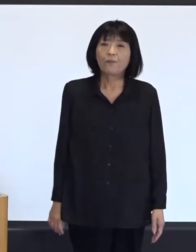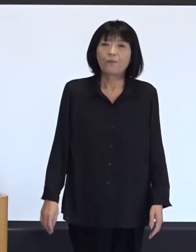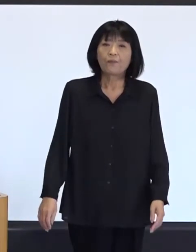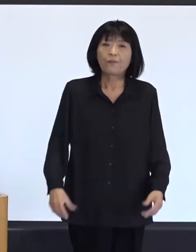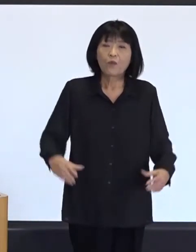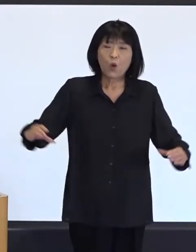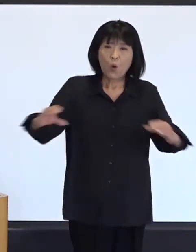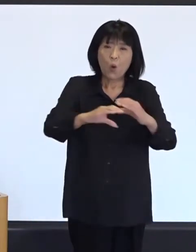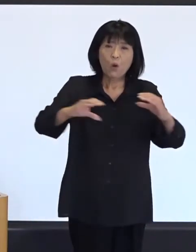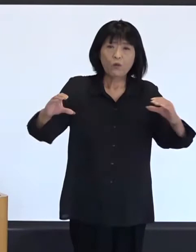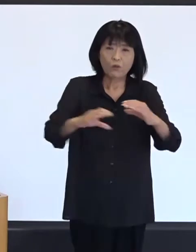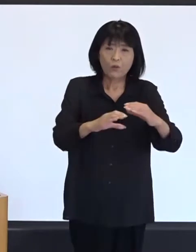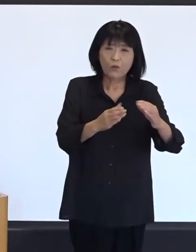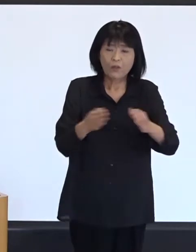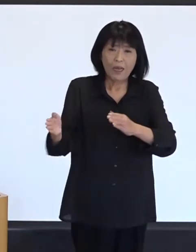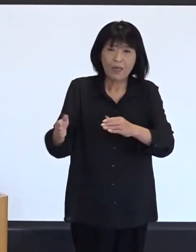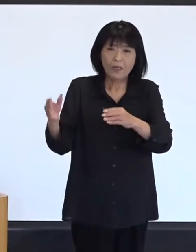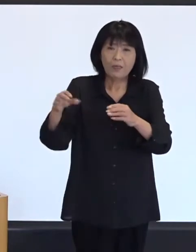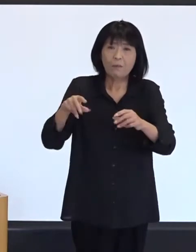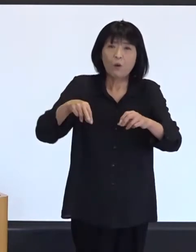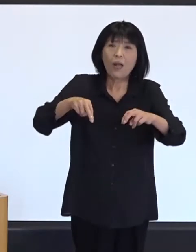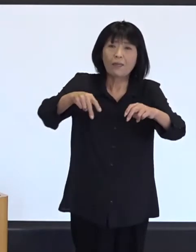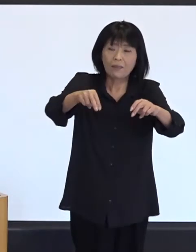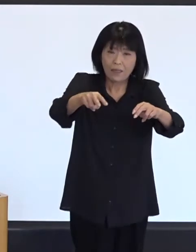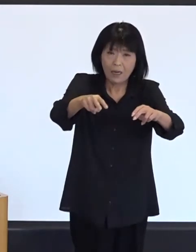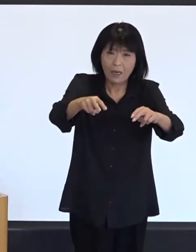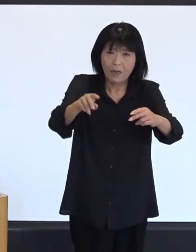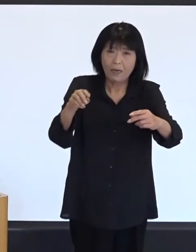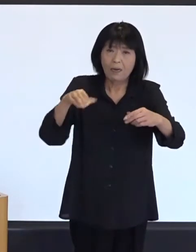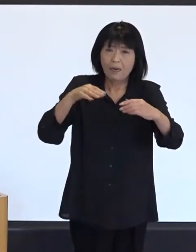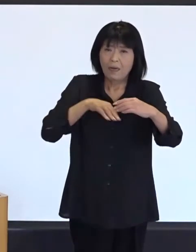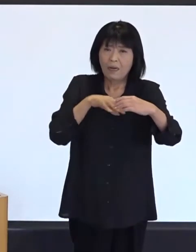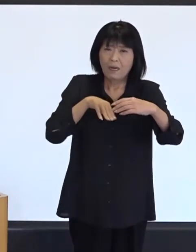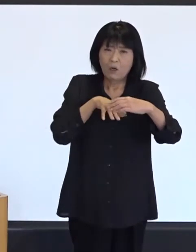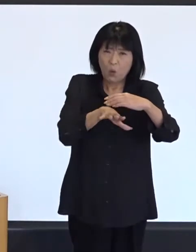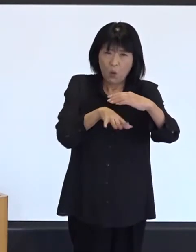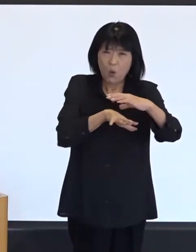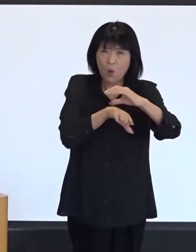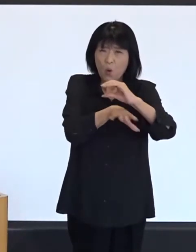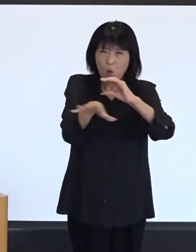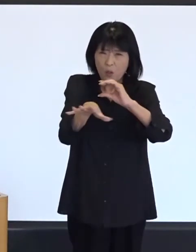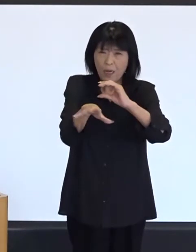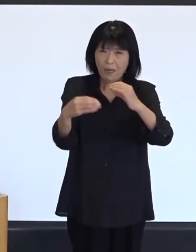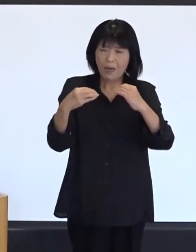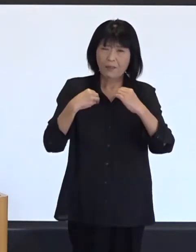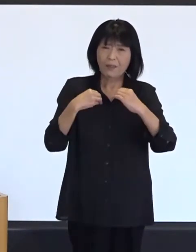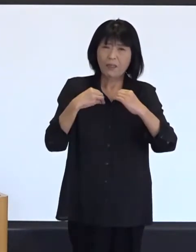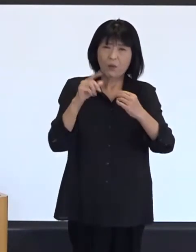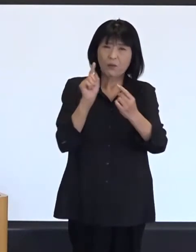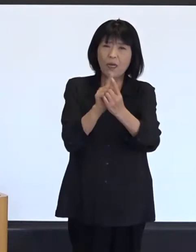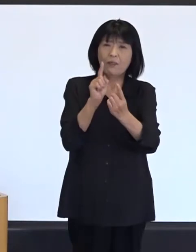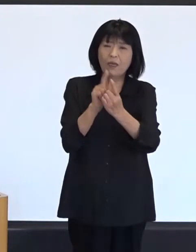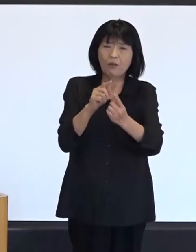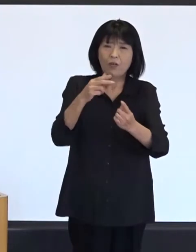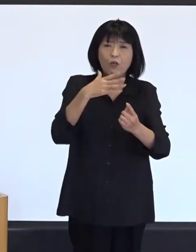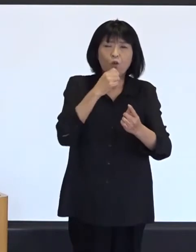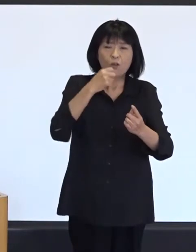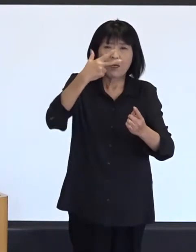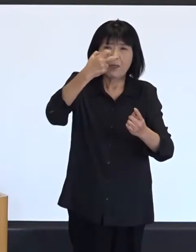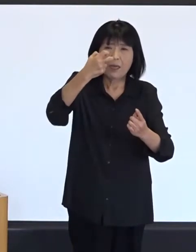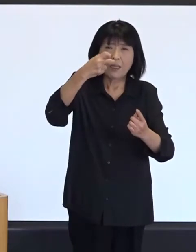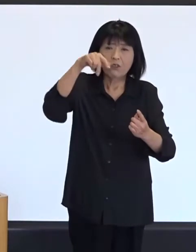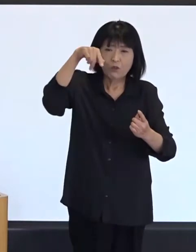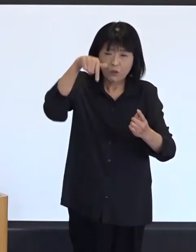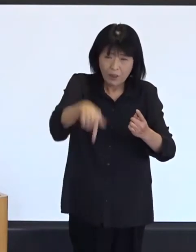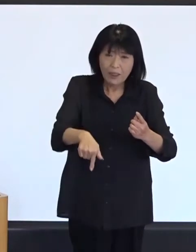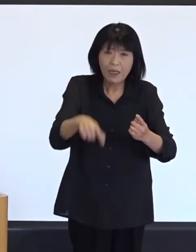交通整理ボランティアにつきましては、感染症対策として70歳以下の方にお願いすることと